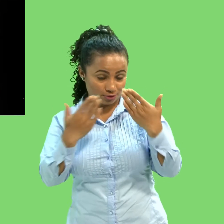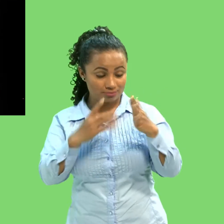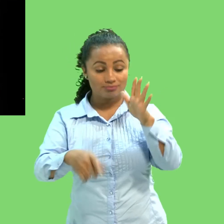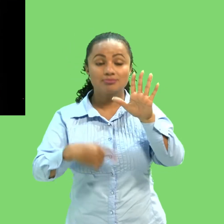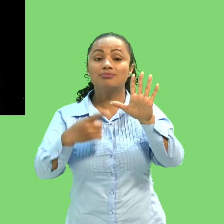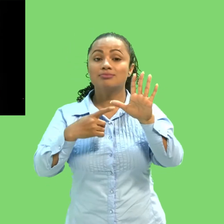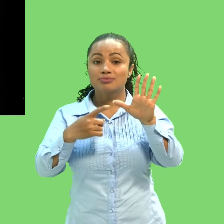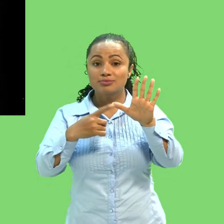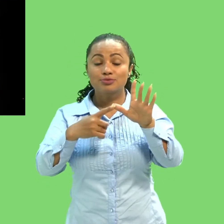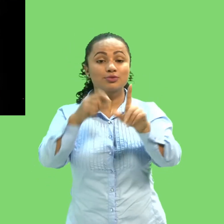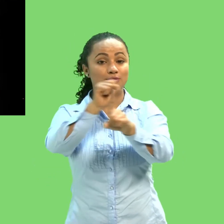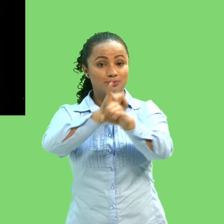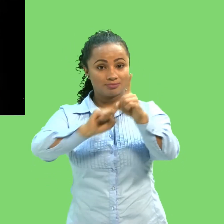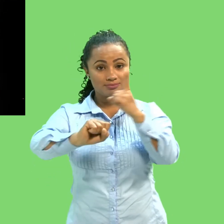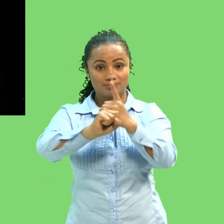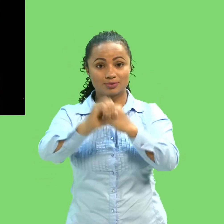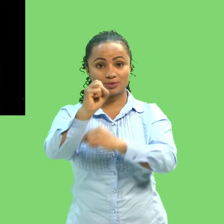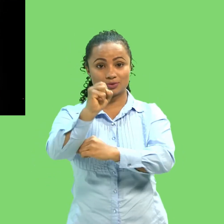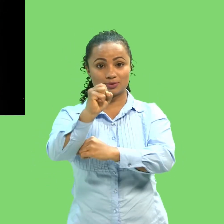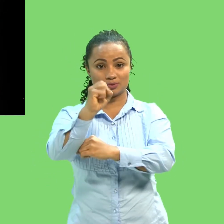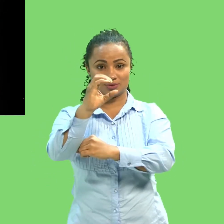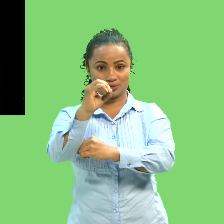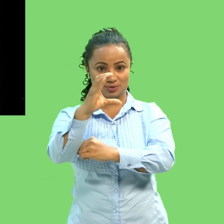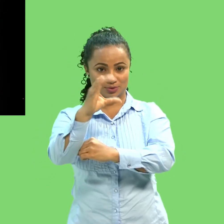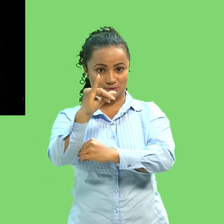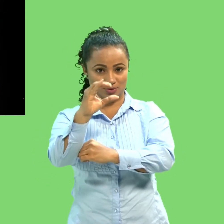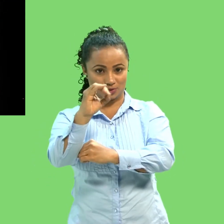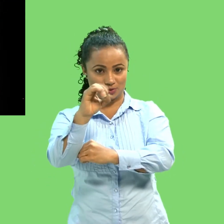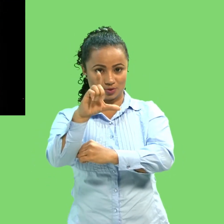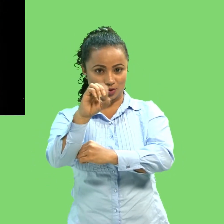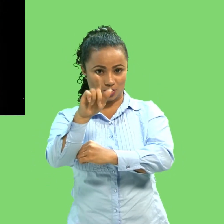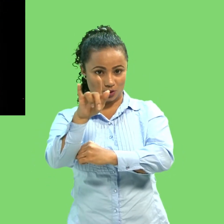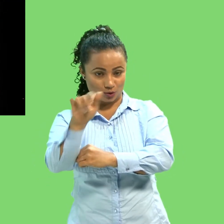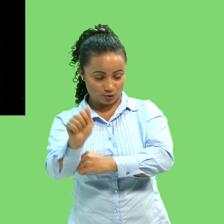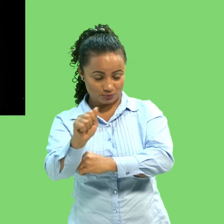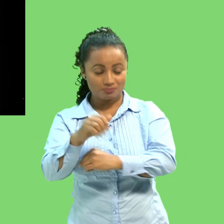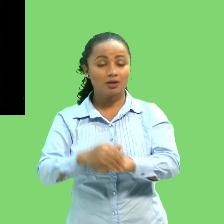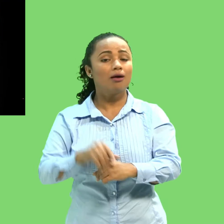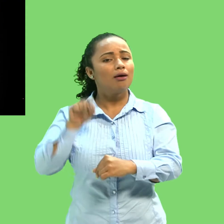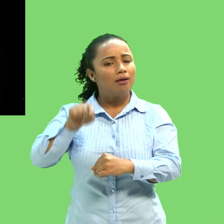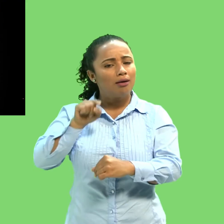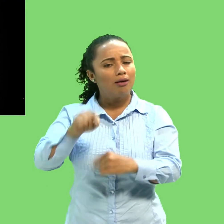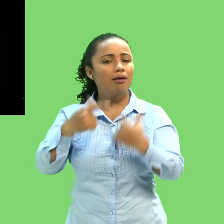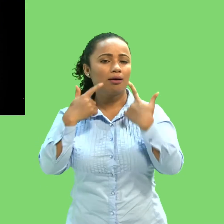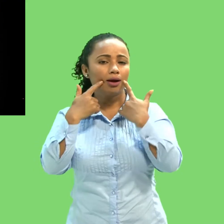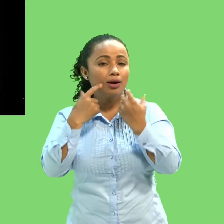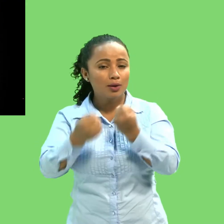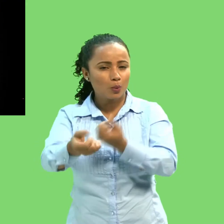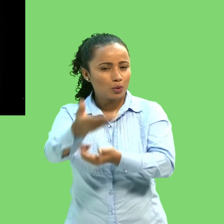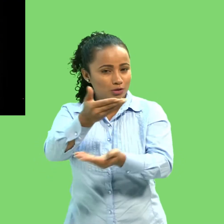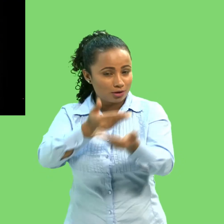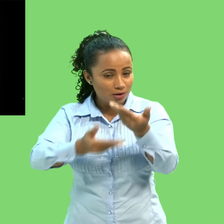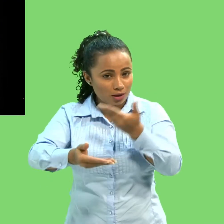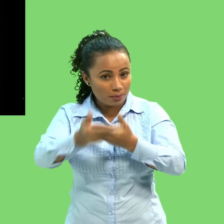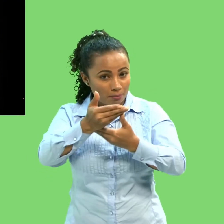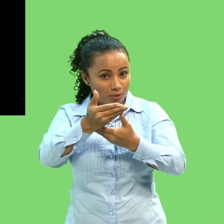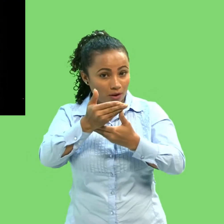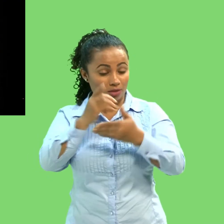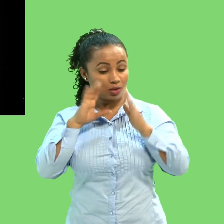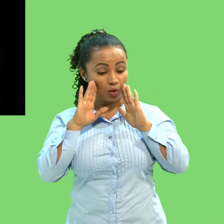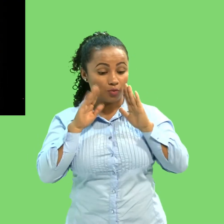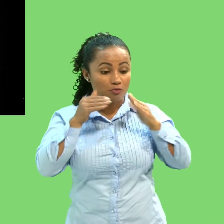a sociologia. Um detalhe para vocês também importante é que a linguística aplicada ela também vai centrar inicialmente na disciplina de